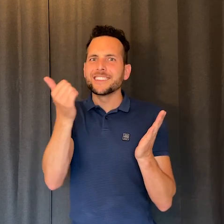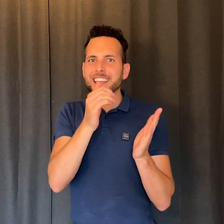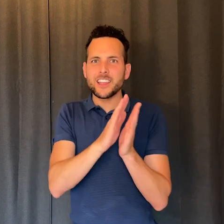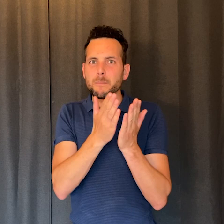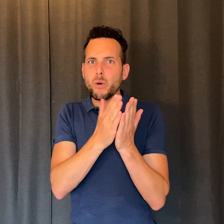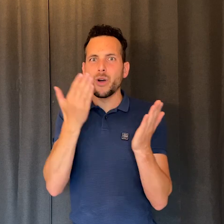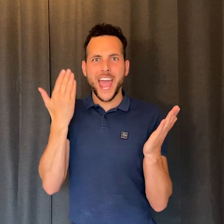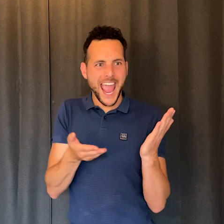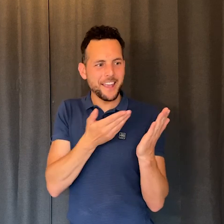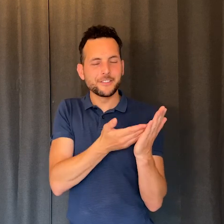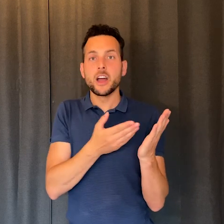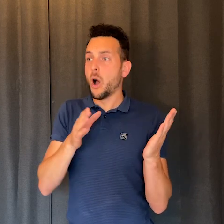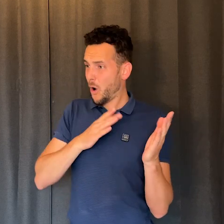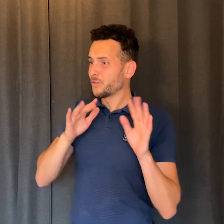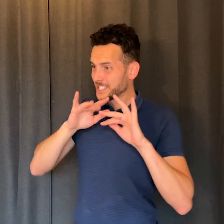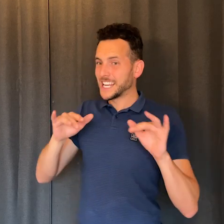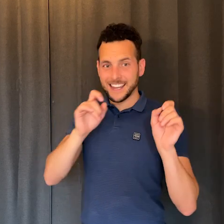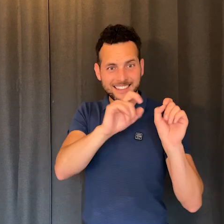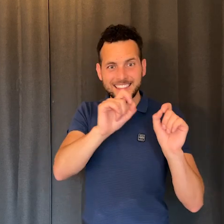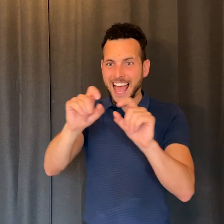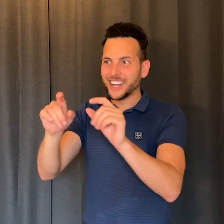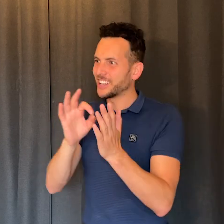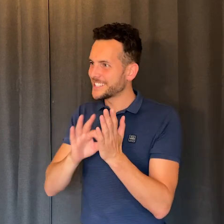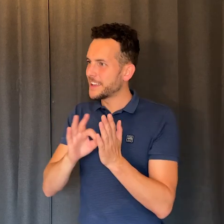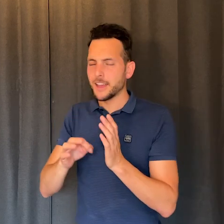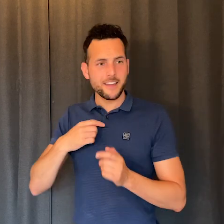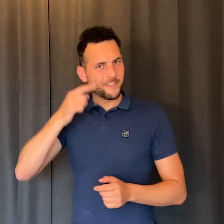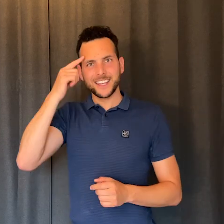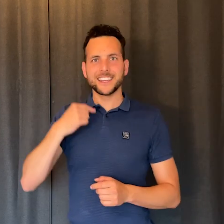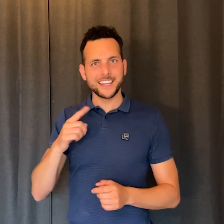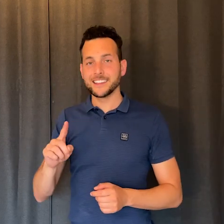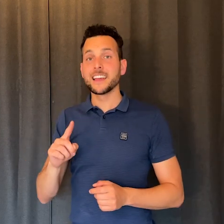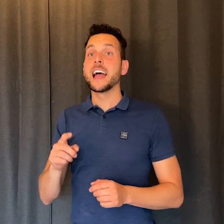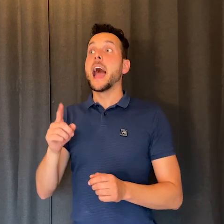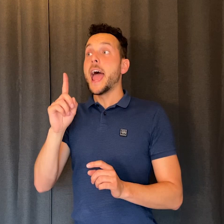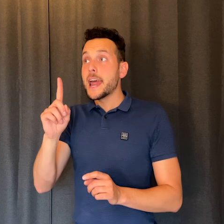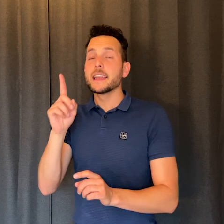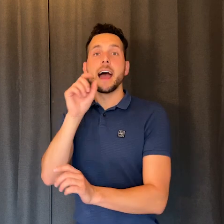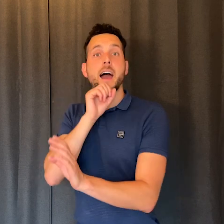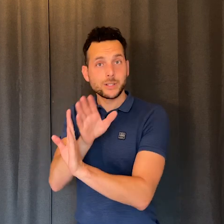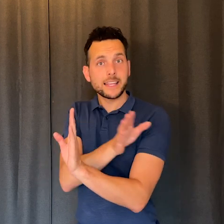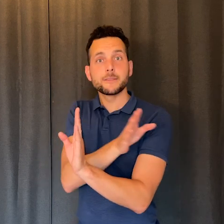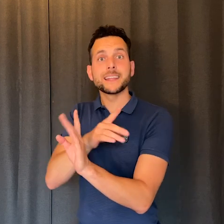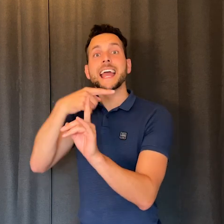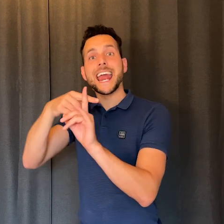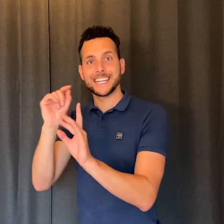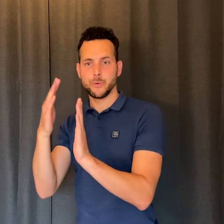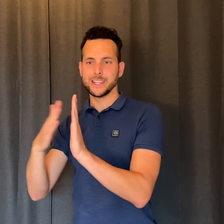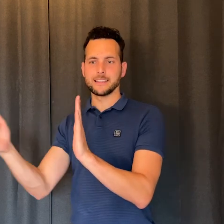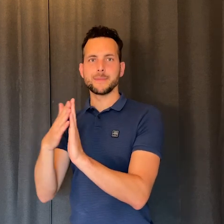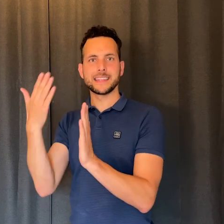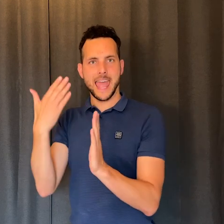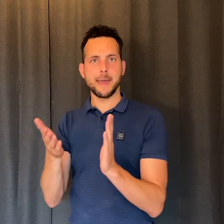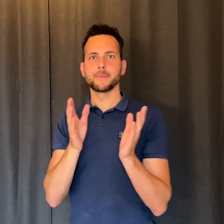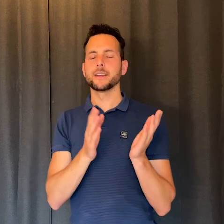bijzonder. En dus ook in heel veel verschillende talen is geschreven. Dat wist ik helemaal niet. Ik ook niet. En dat je dus een Oude Testament hebt en een Nieuwe Testament. Ja, precies. Gaaf, nou,